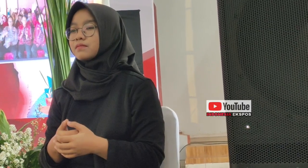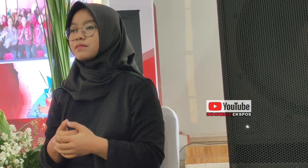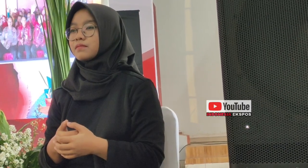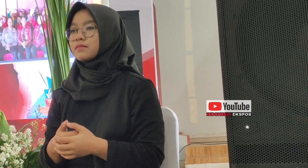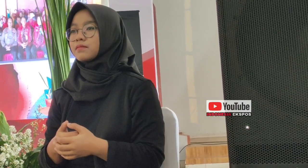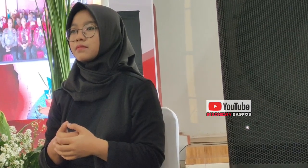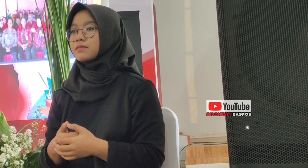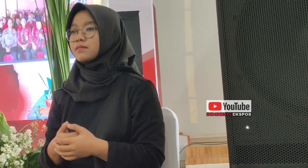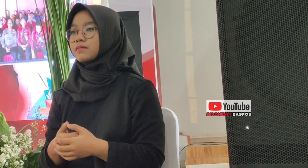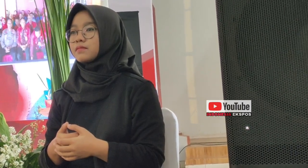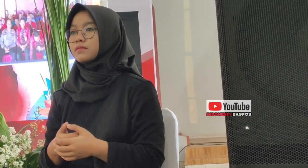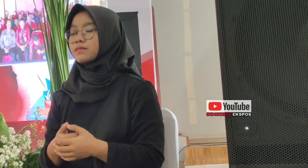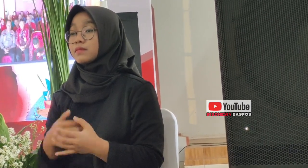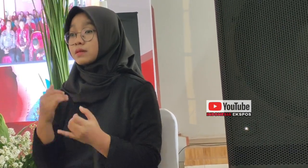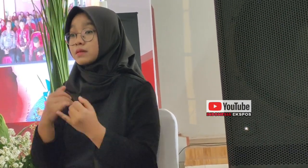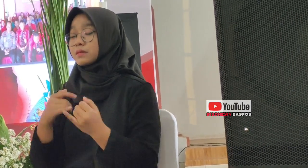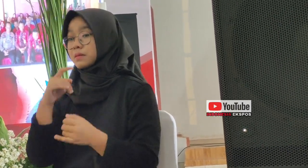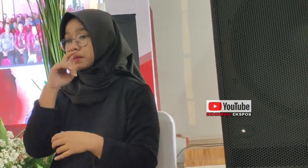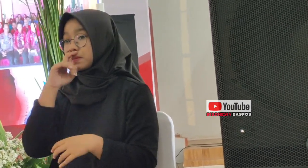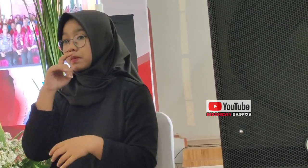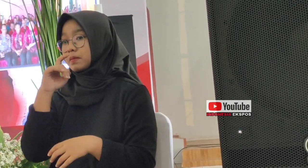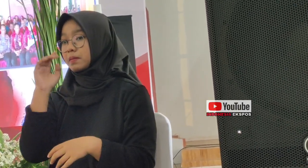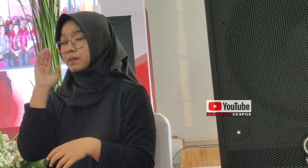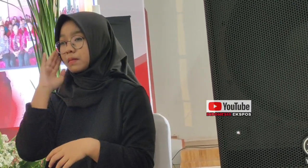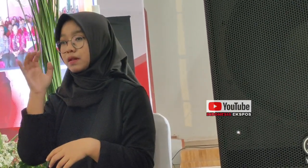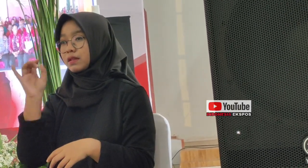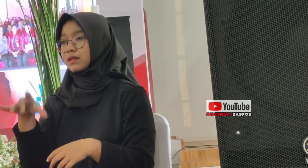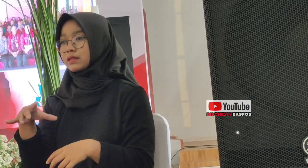Pak Kades lagi. Jadi desa kita itu